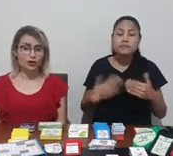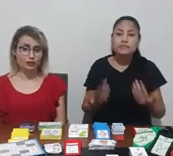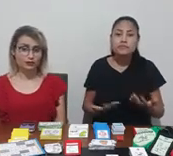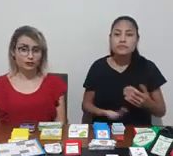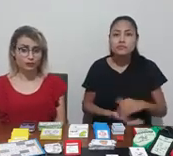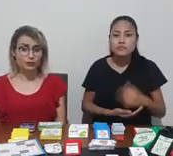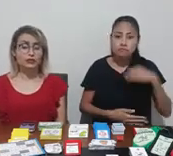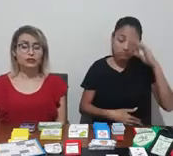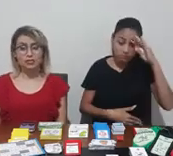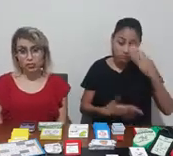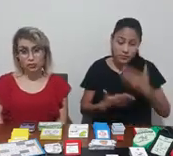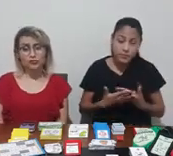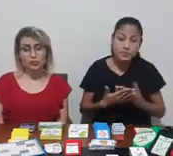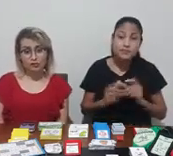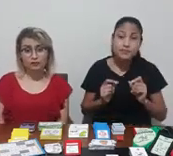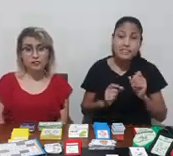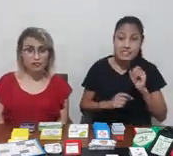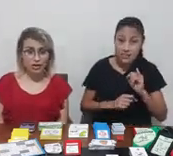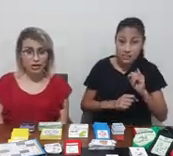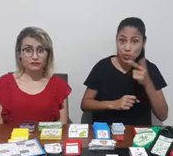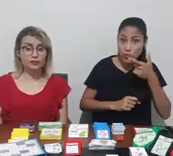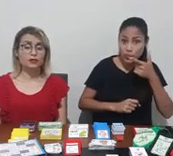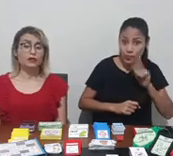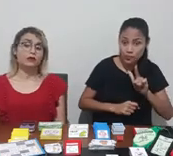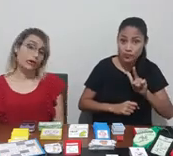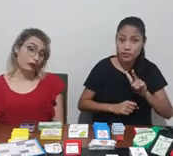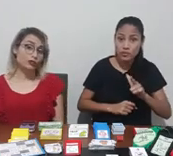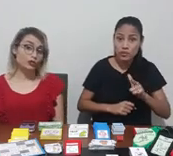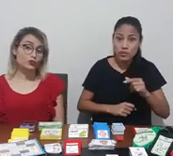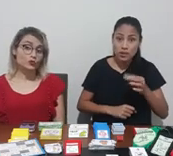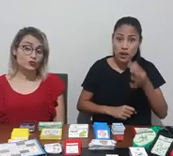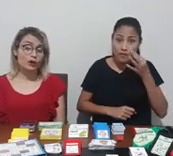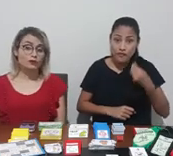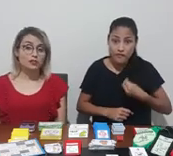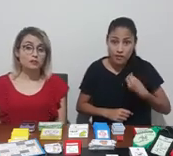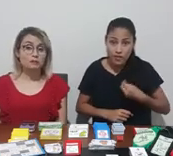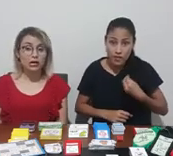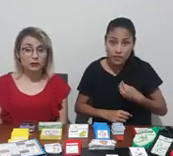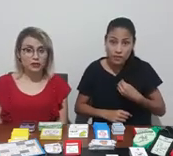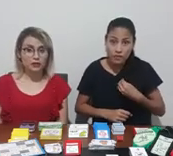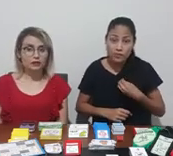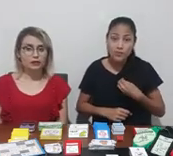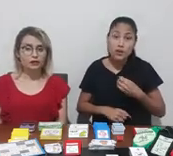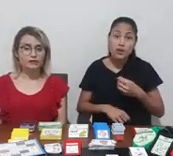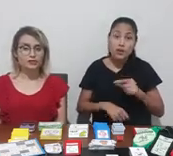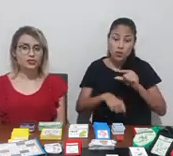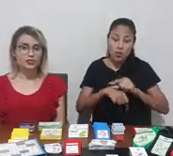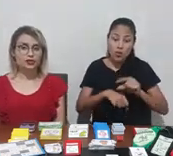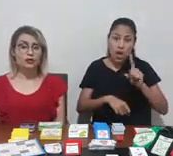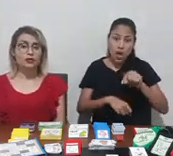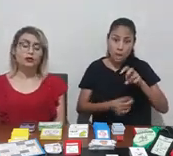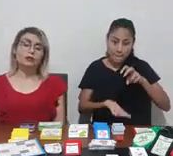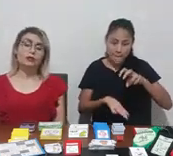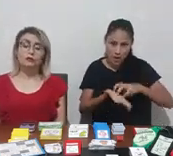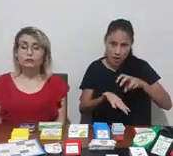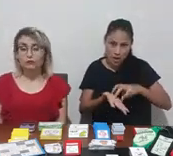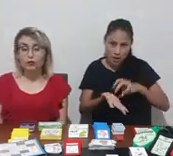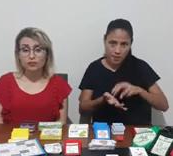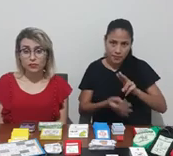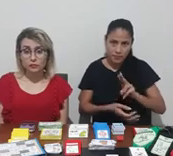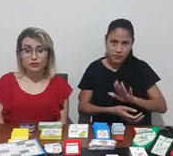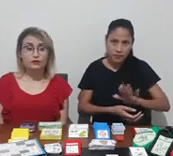eu acredito que se a gente conseguir fazer as lives, o mini curso acontece pela manhã aqui na UFCG,